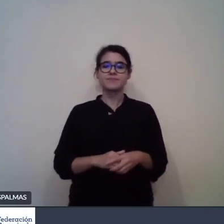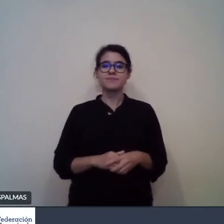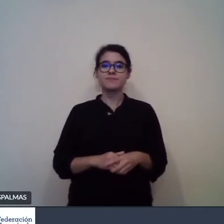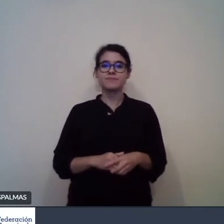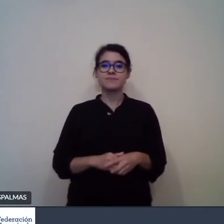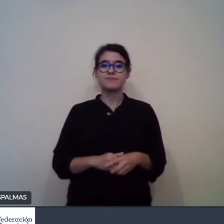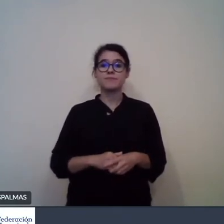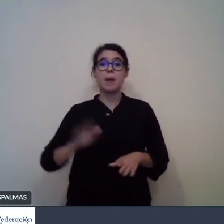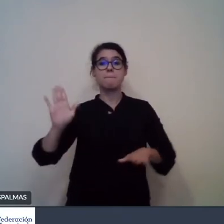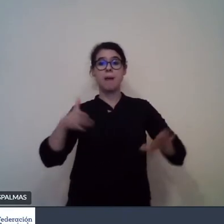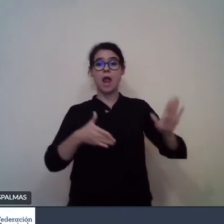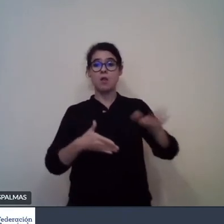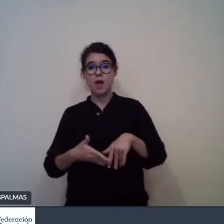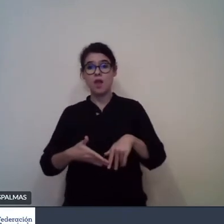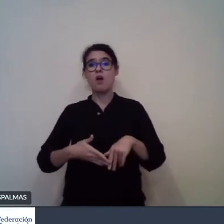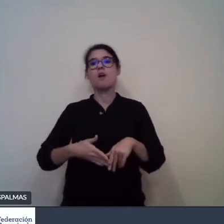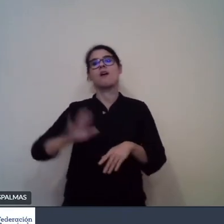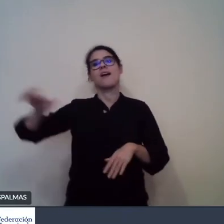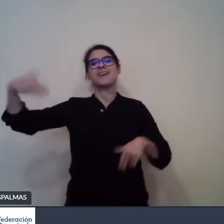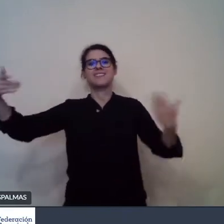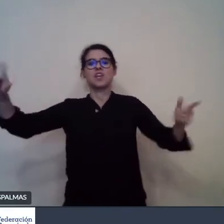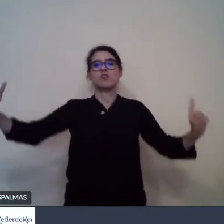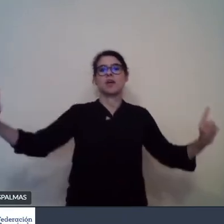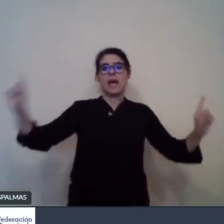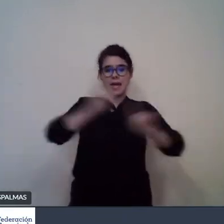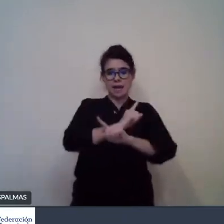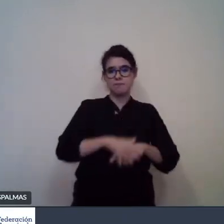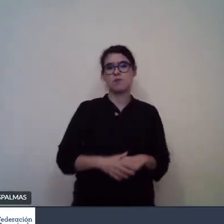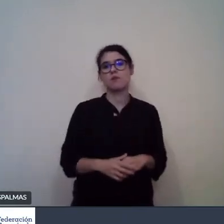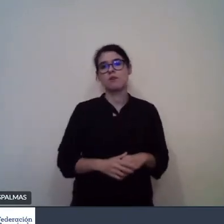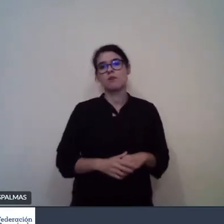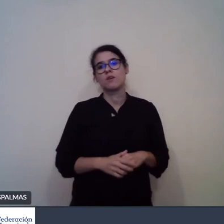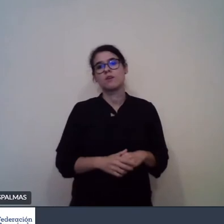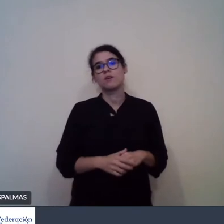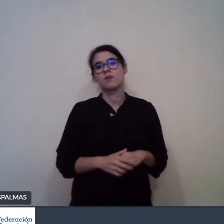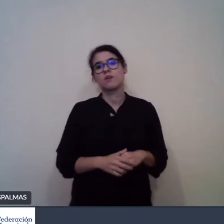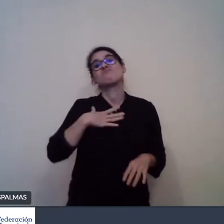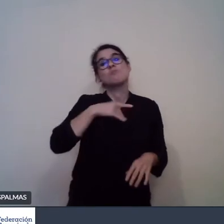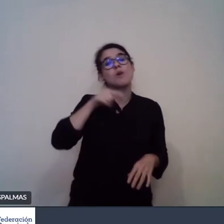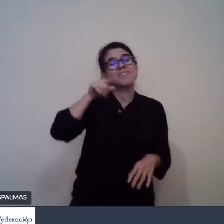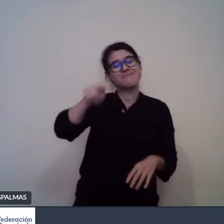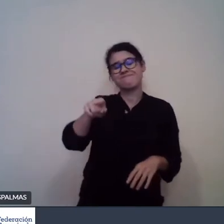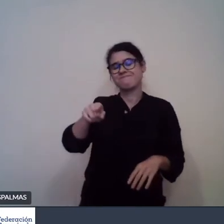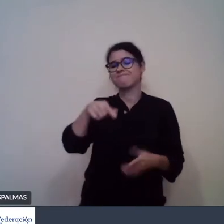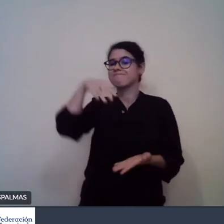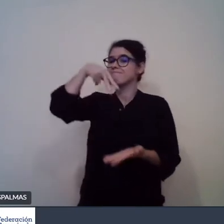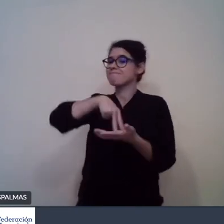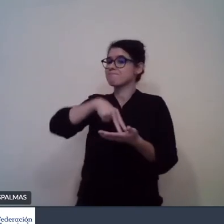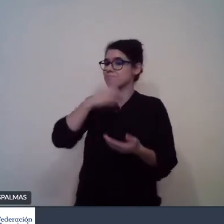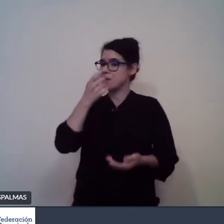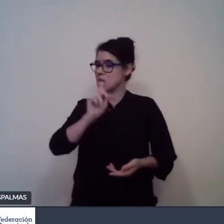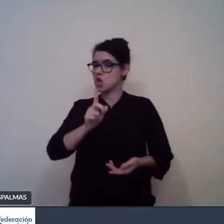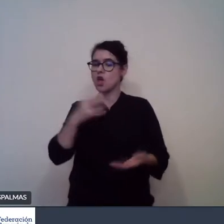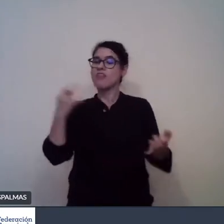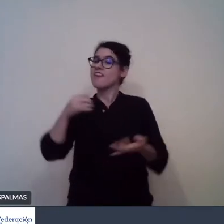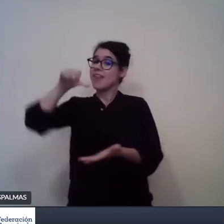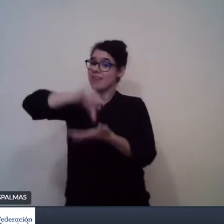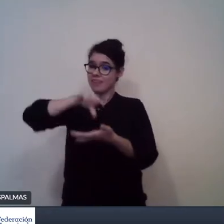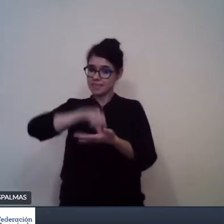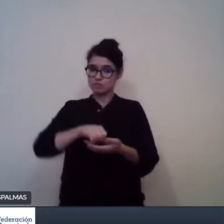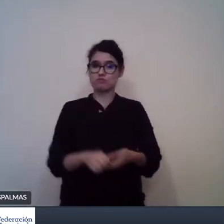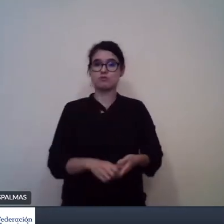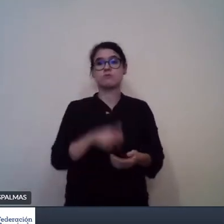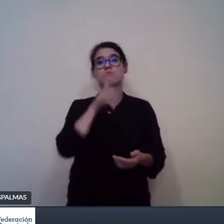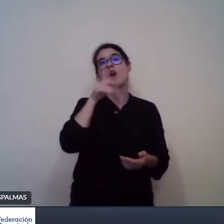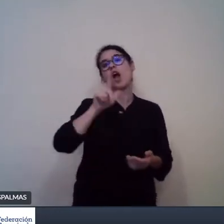Mano a mano, intercambio de exteriores. Probablemente no debería estar ahí. Debe estar centro. Es el last.